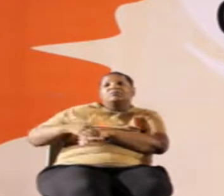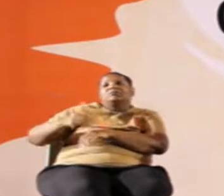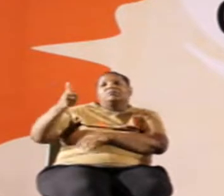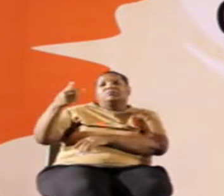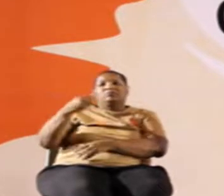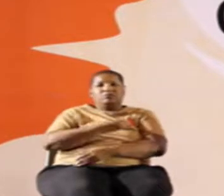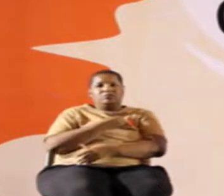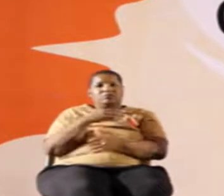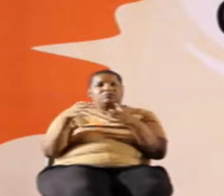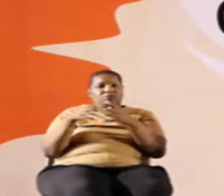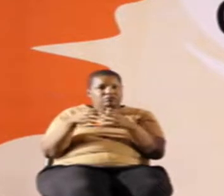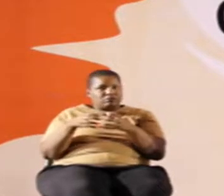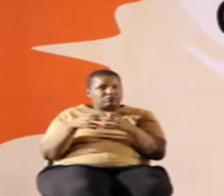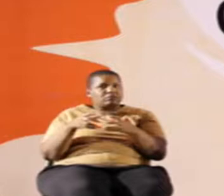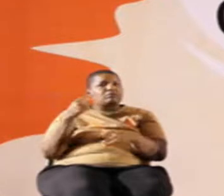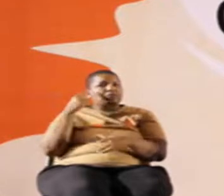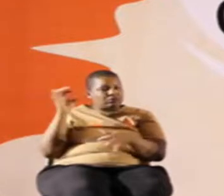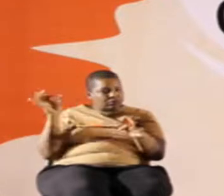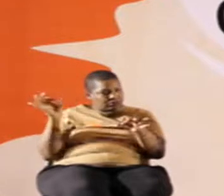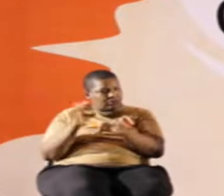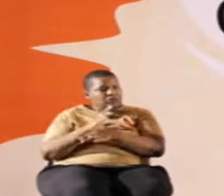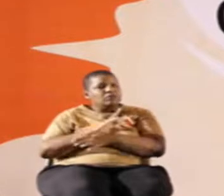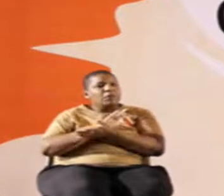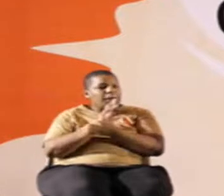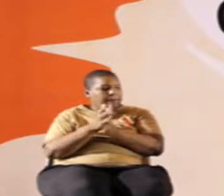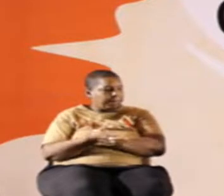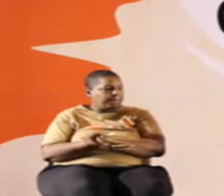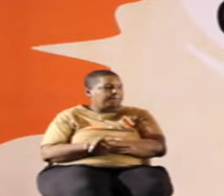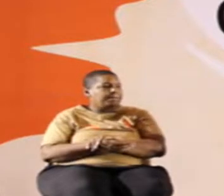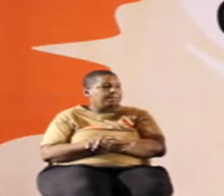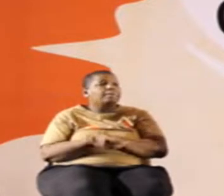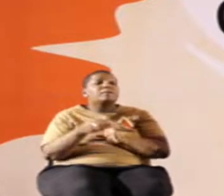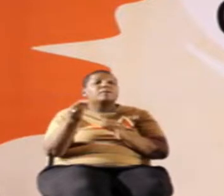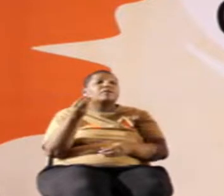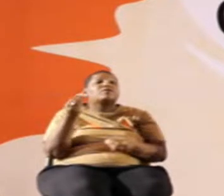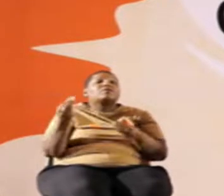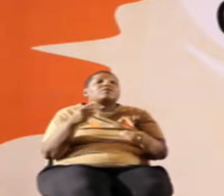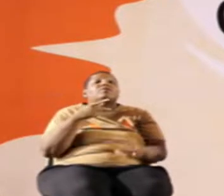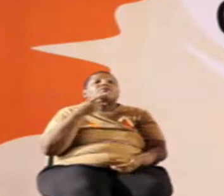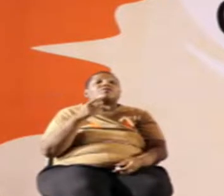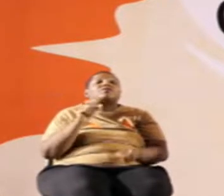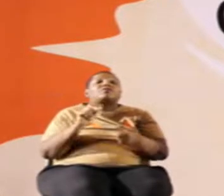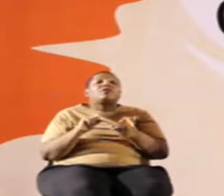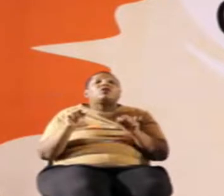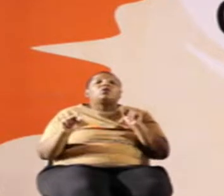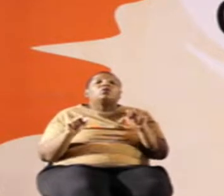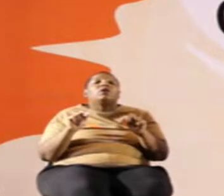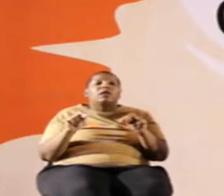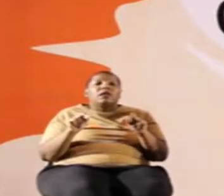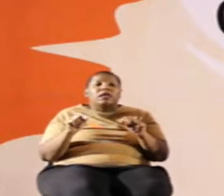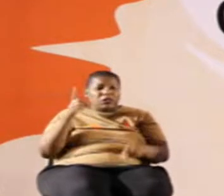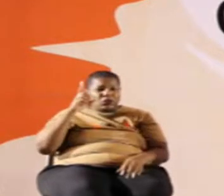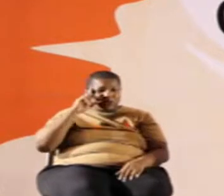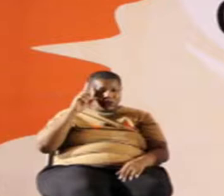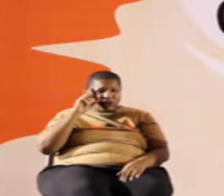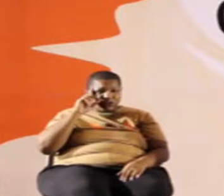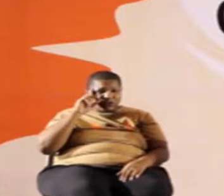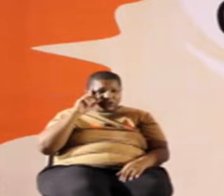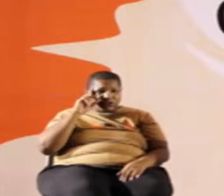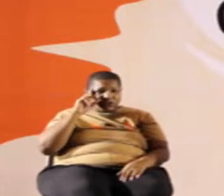isso. É como é que acaba com o racismo. Não é? É como é que vai fazer. O que é que vai fazer no seu dia a dia? Porque o